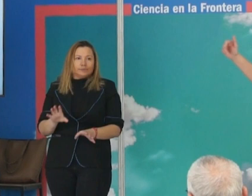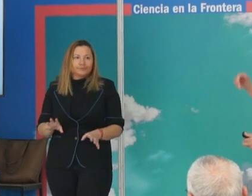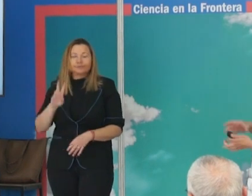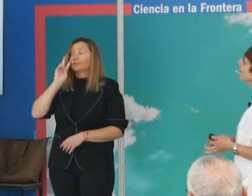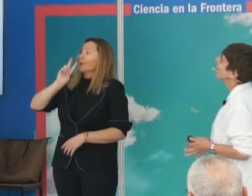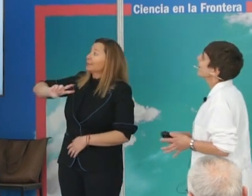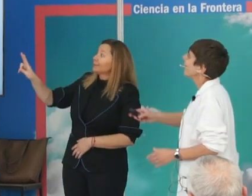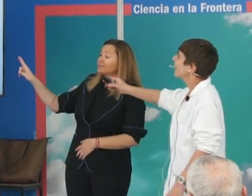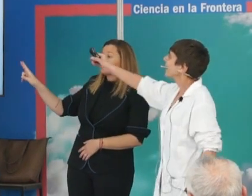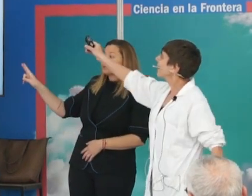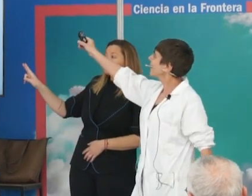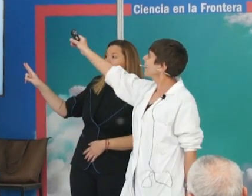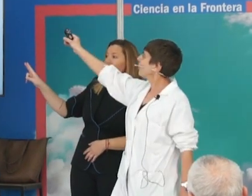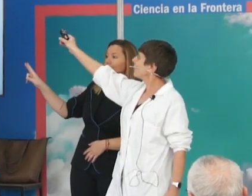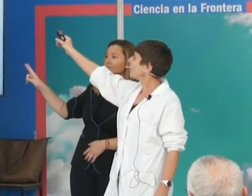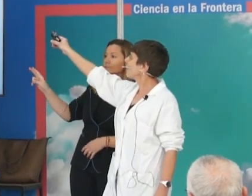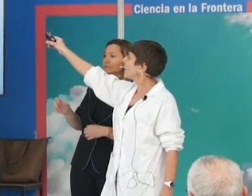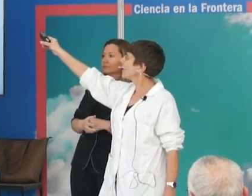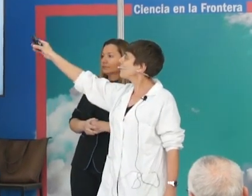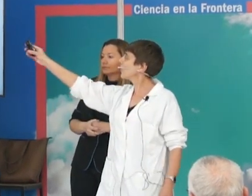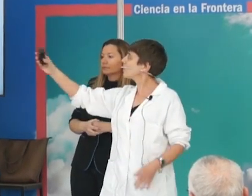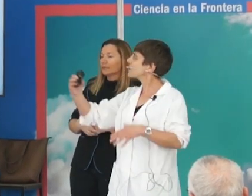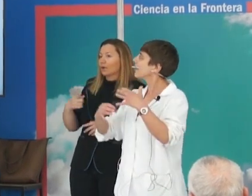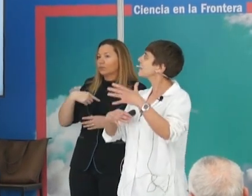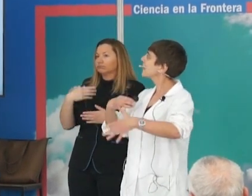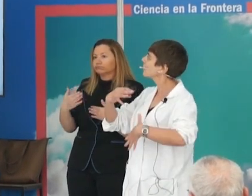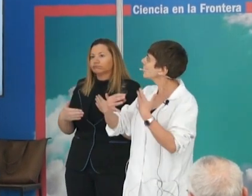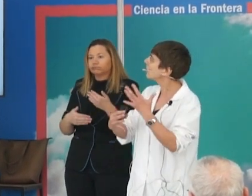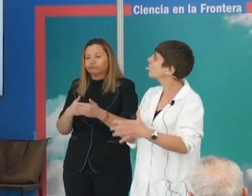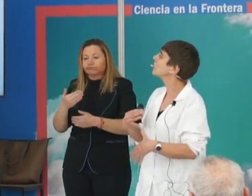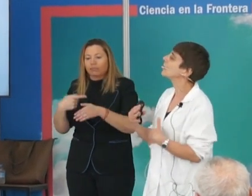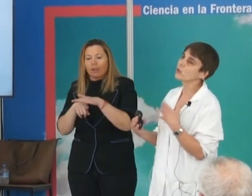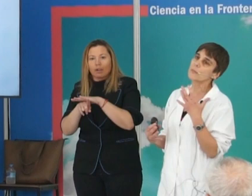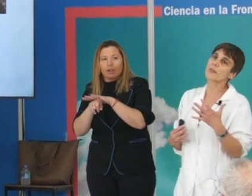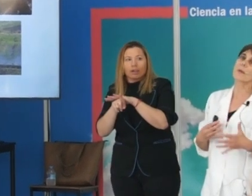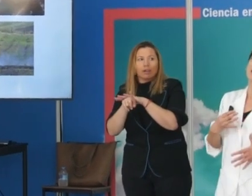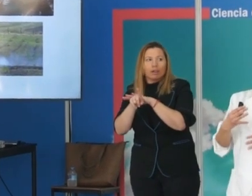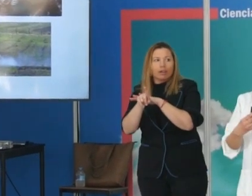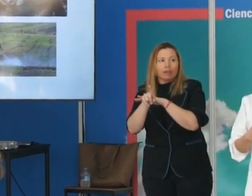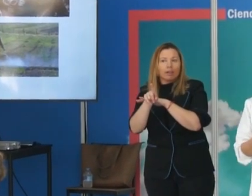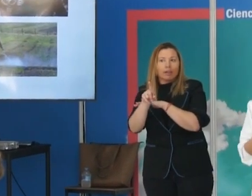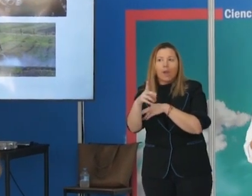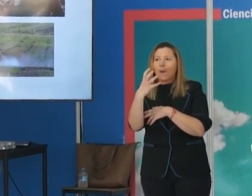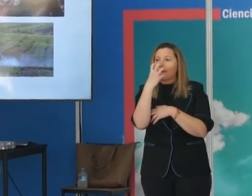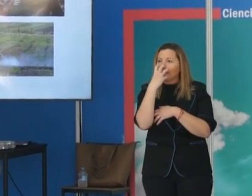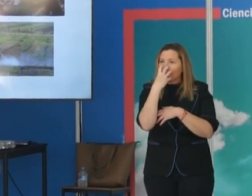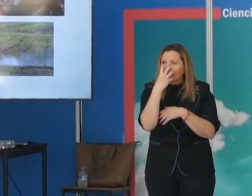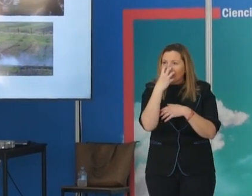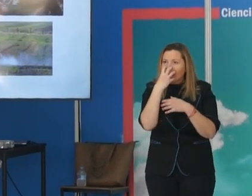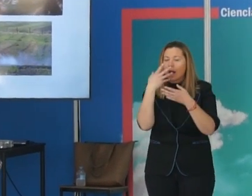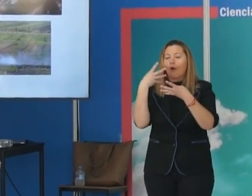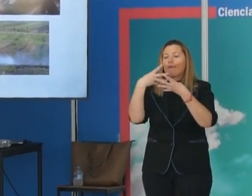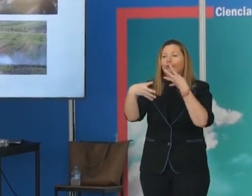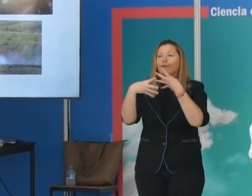Aquí podéis ver que con el tiempo pues se van desarrollando distintos tipos de máscaras con filtros capaces de